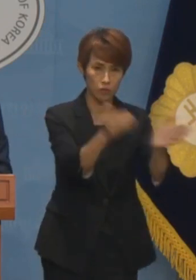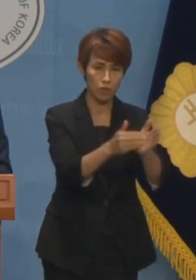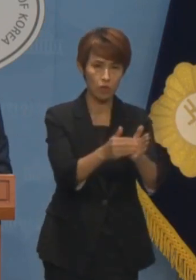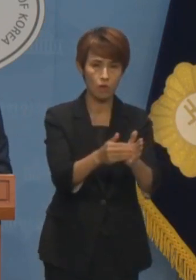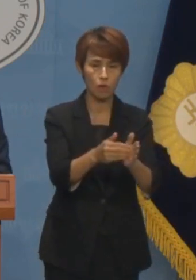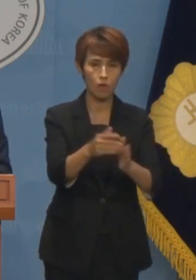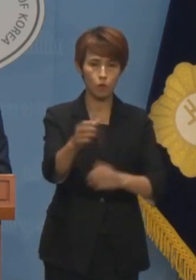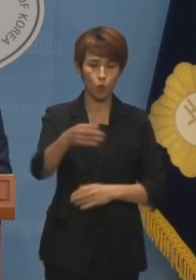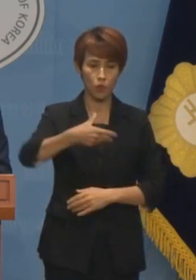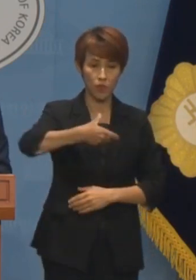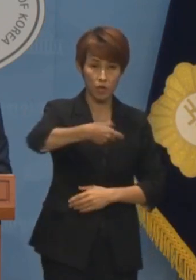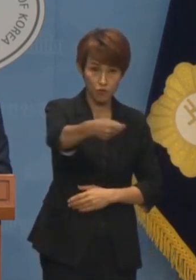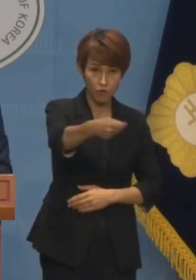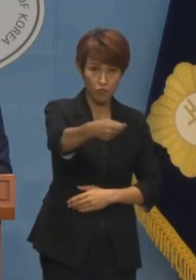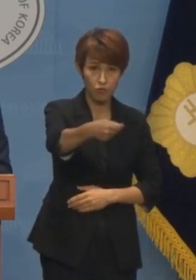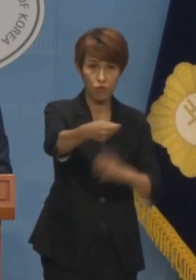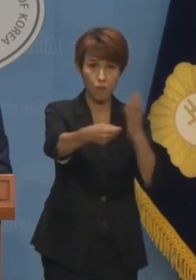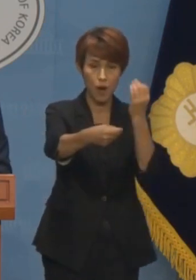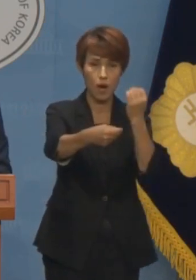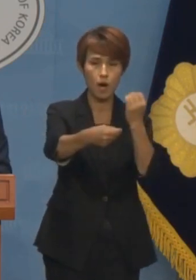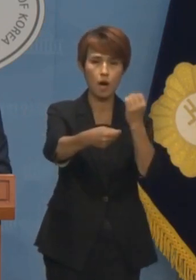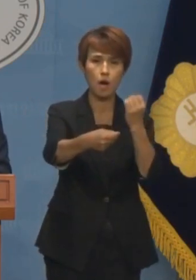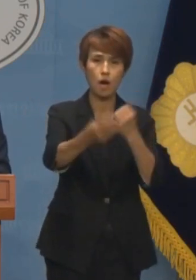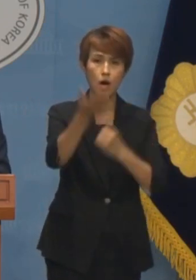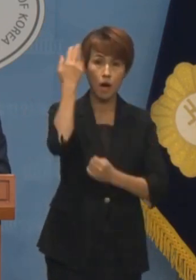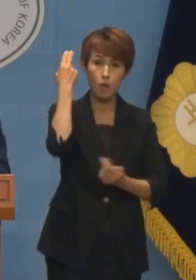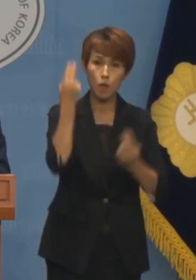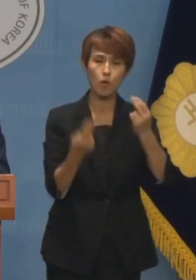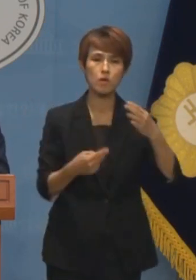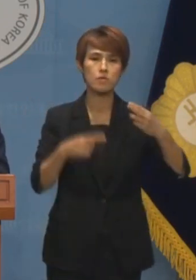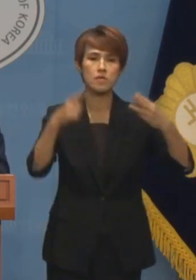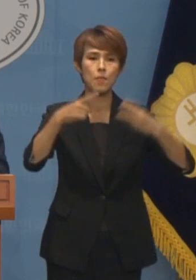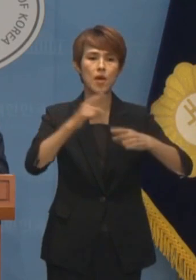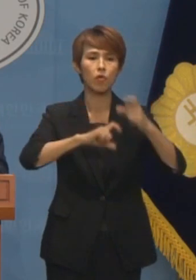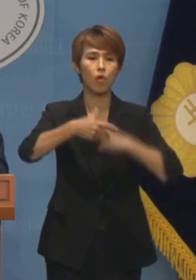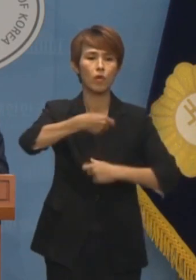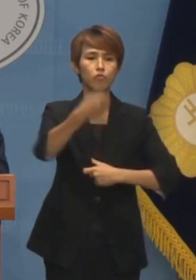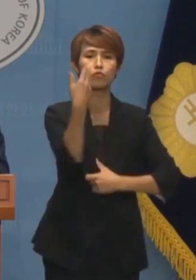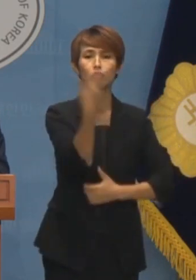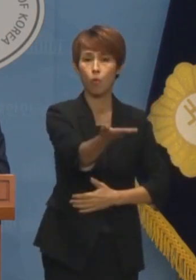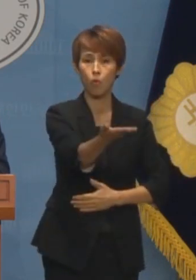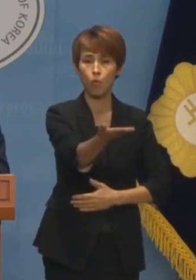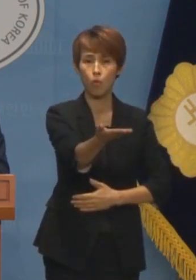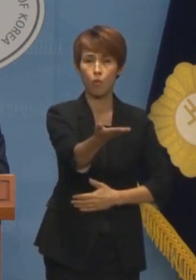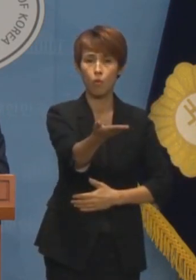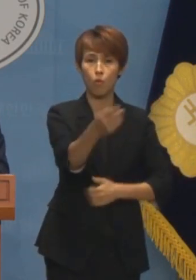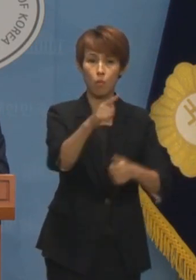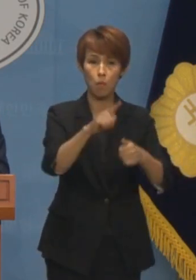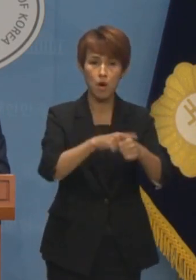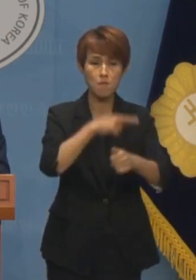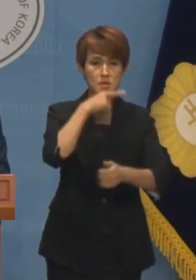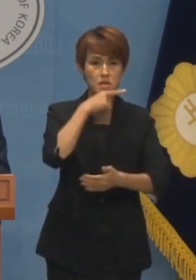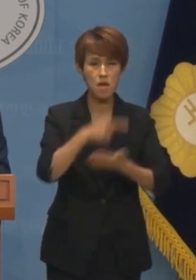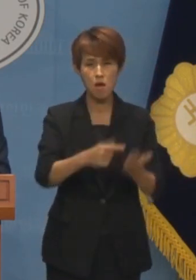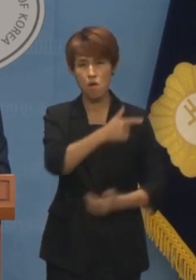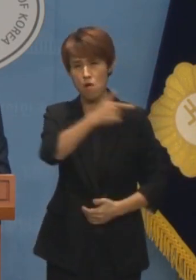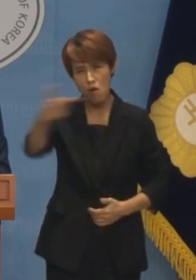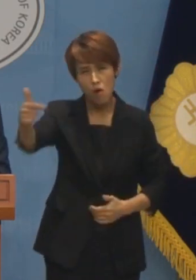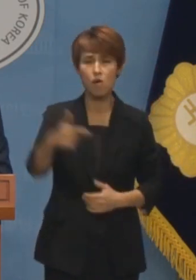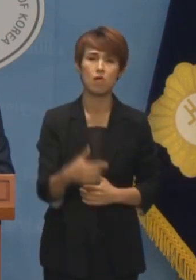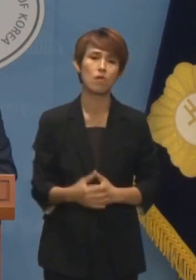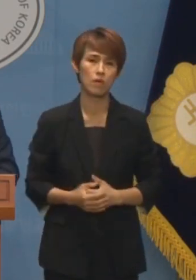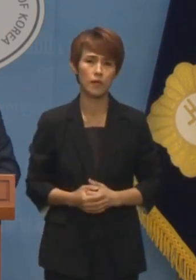한도를 기존보다 3배 증가시켰는데 이로 인해서 피해 규모가 커졌다는